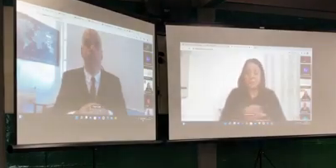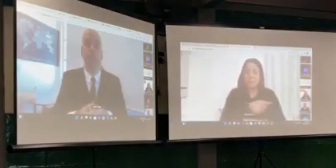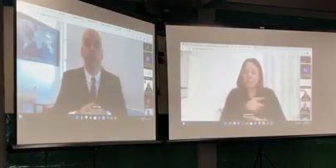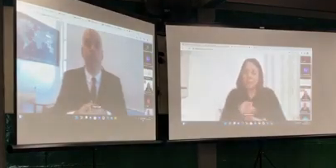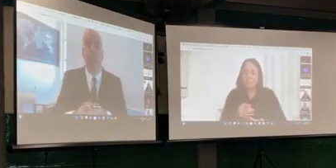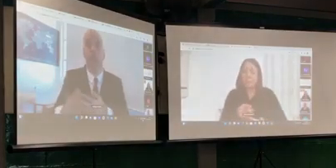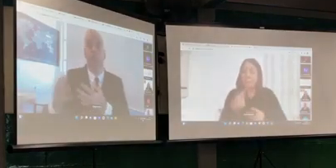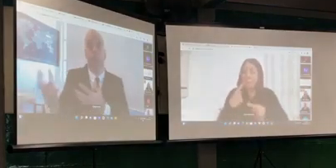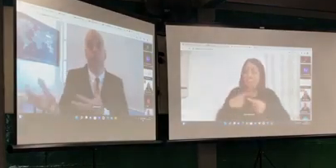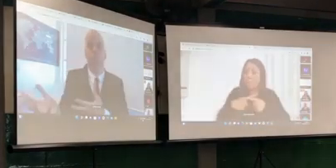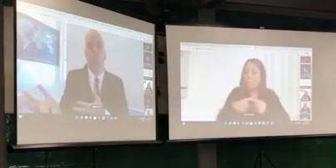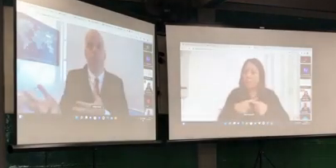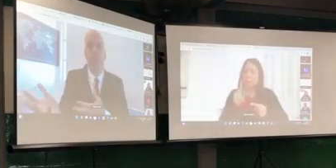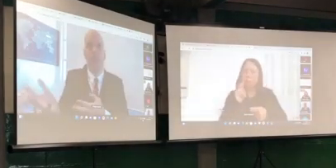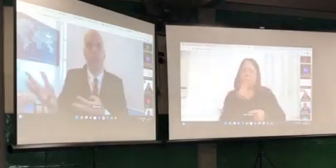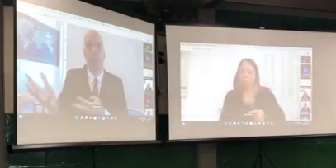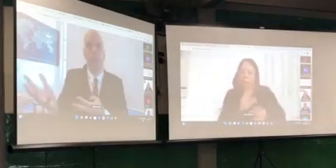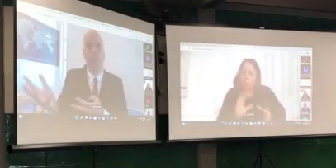Porque a gente vê que o acolhimento